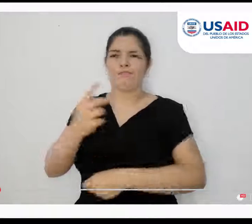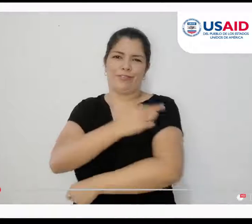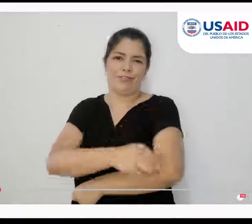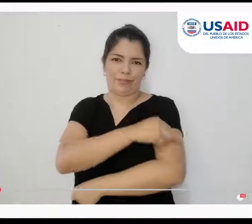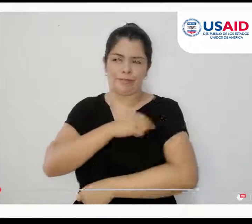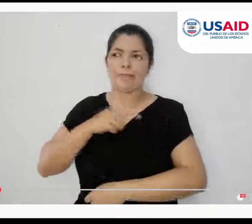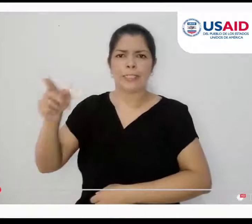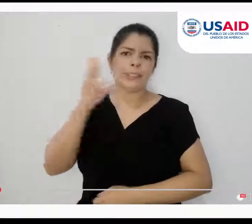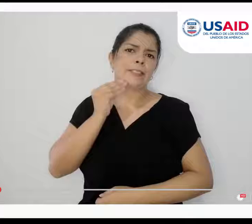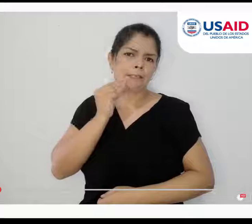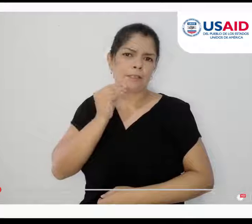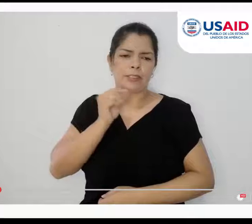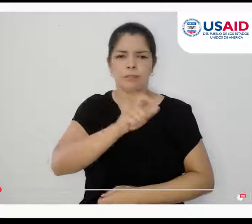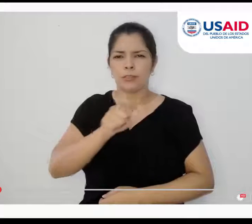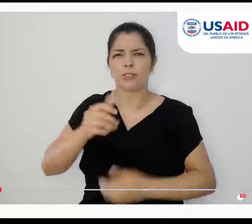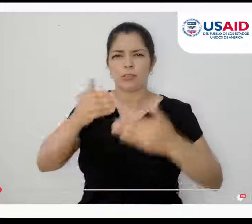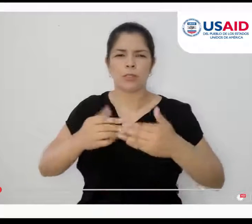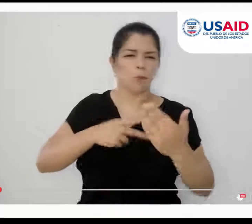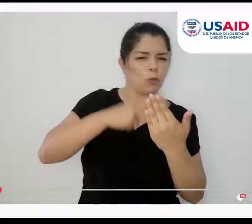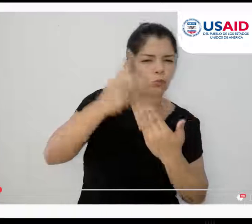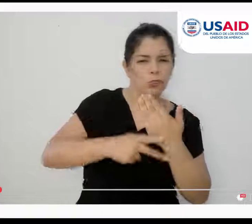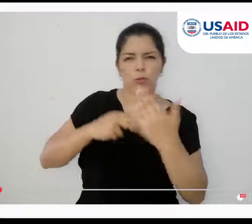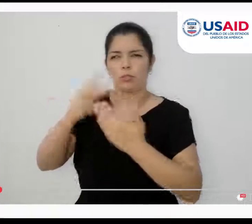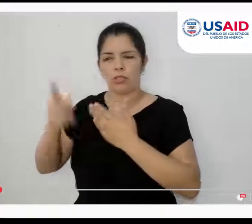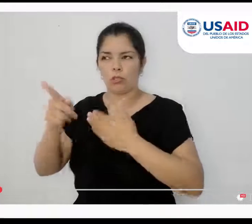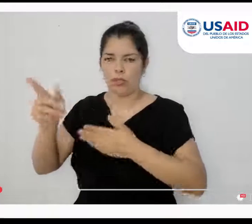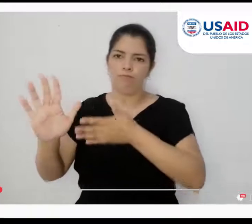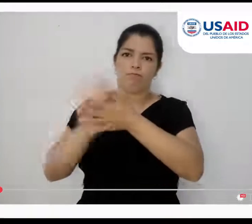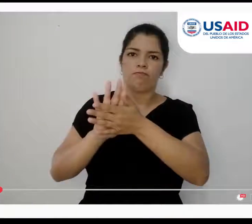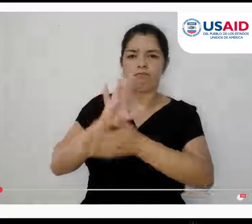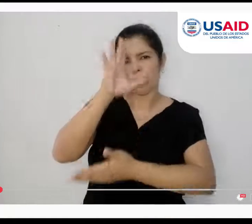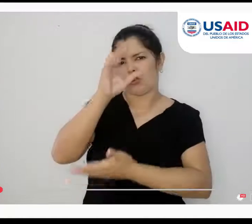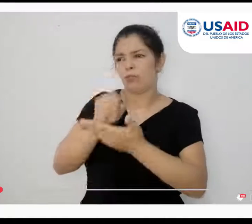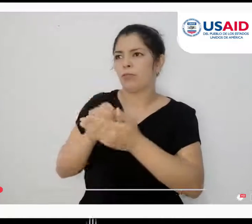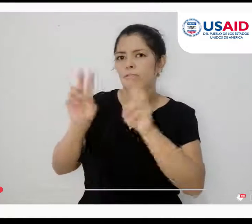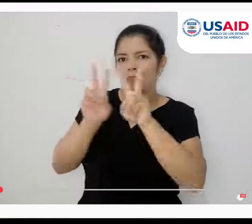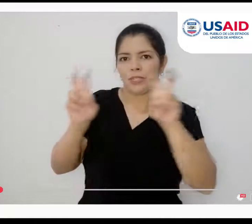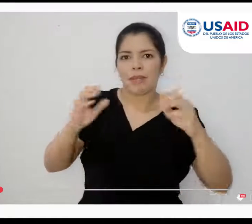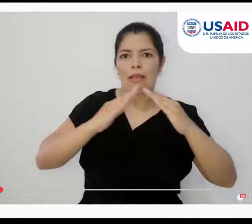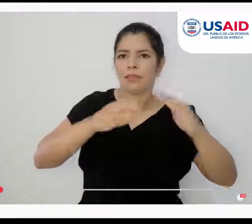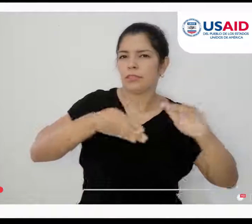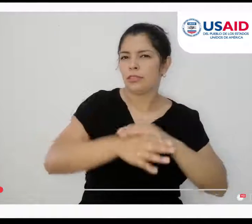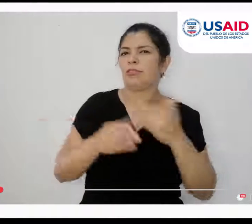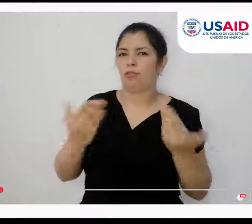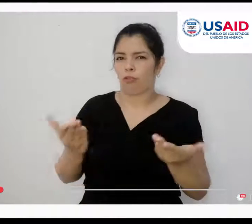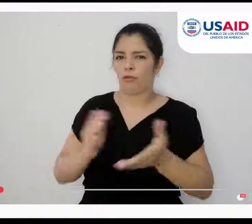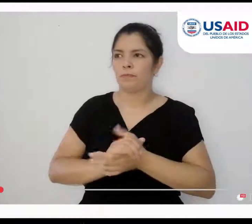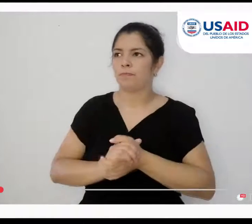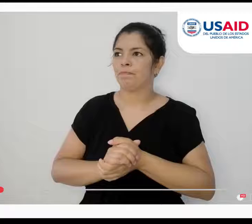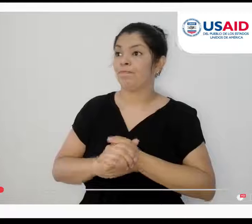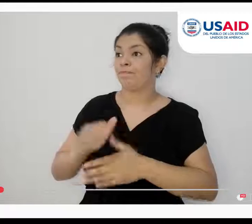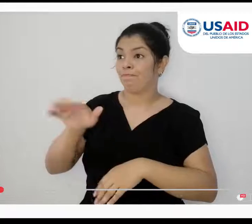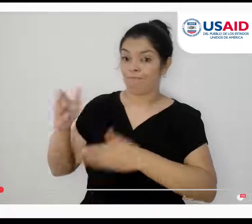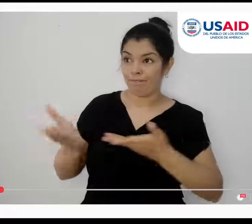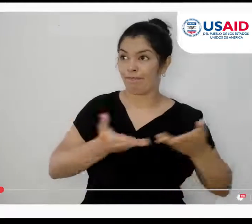con discapacidad, Germán nos contará cuál es su percepción sobre el tema del día. Germán, bienvenido y de entrada quiero saber, ¿cuál es